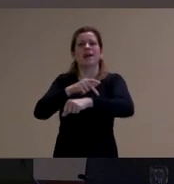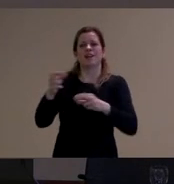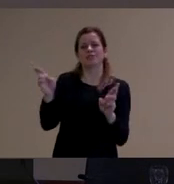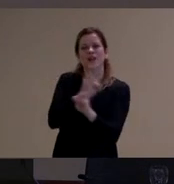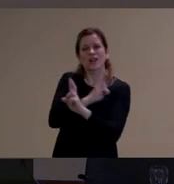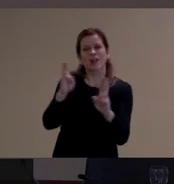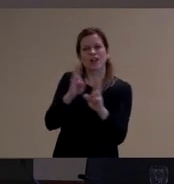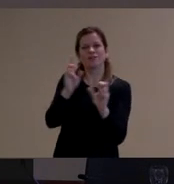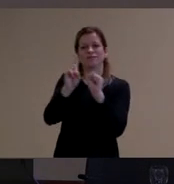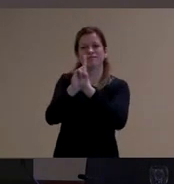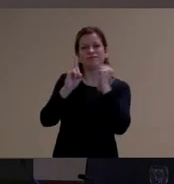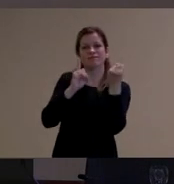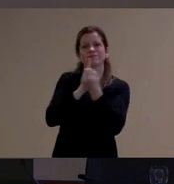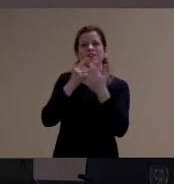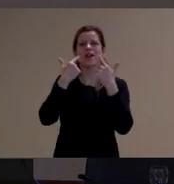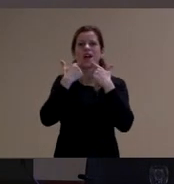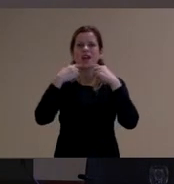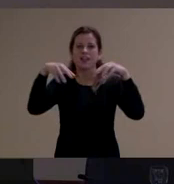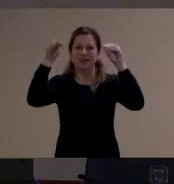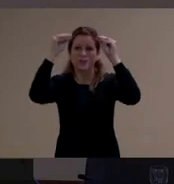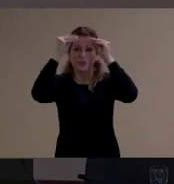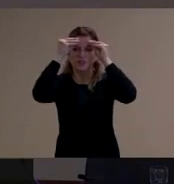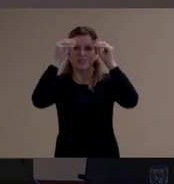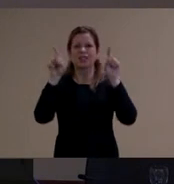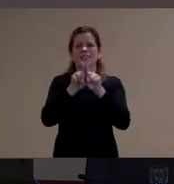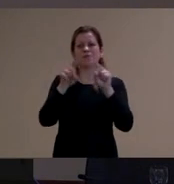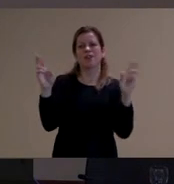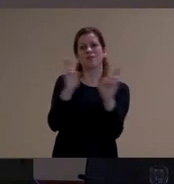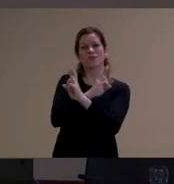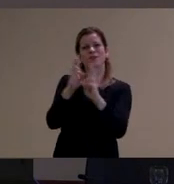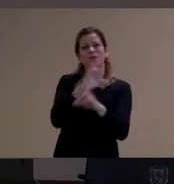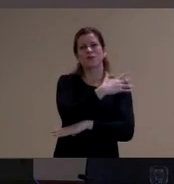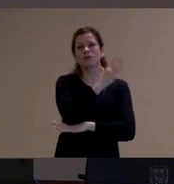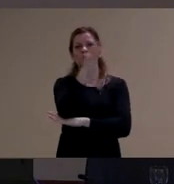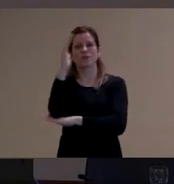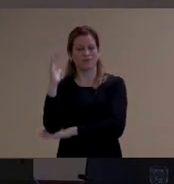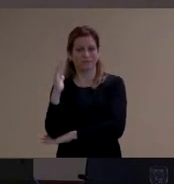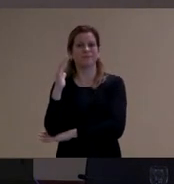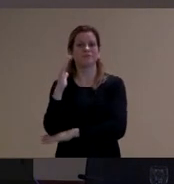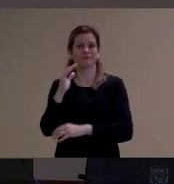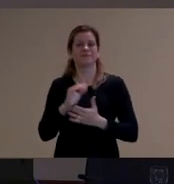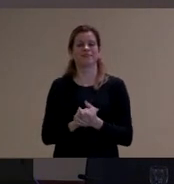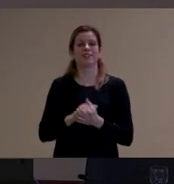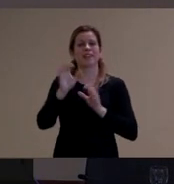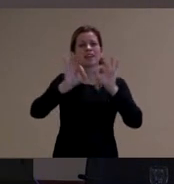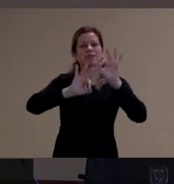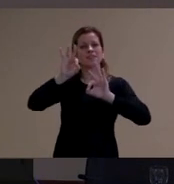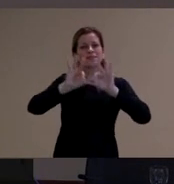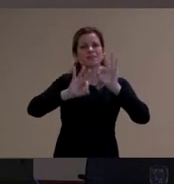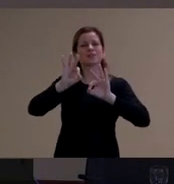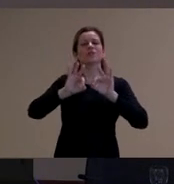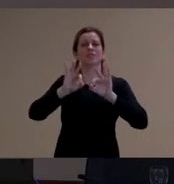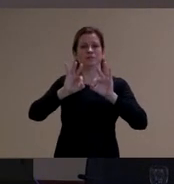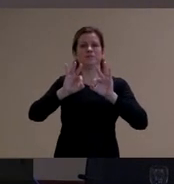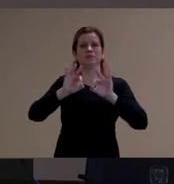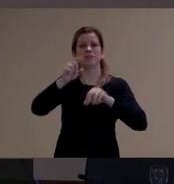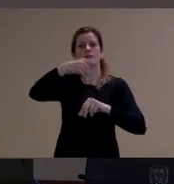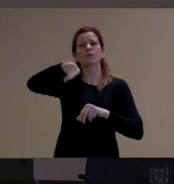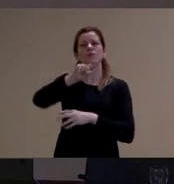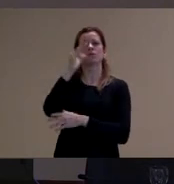as linguagens e as relações com a natureza e essa organização nós